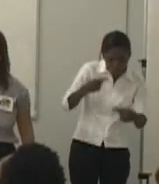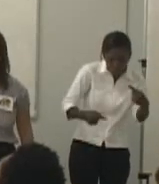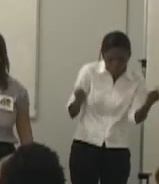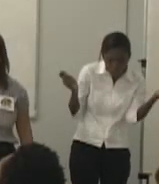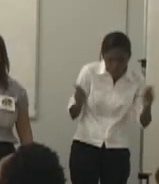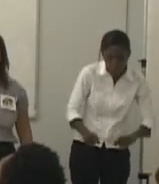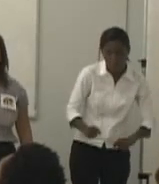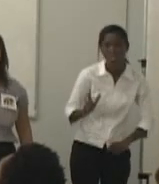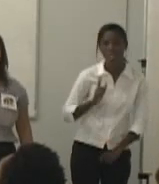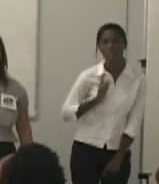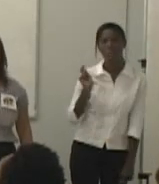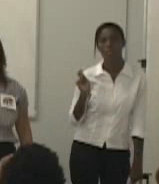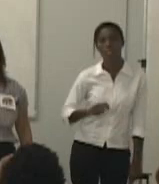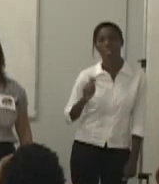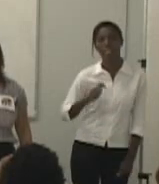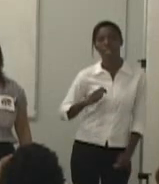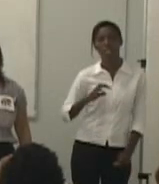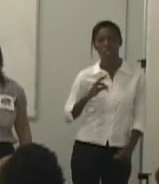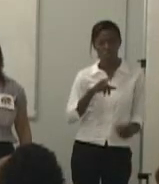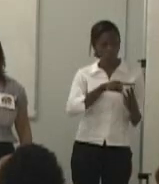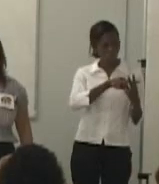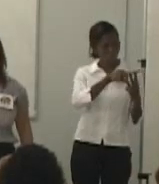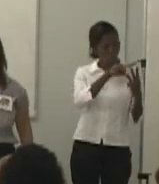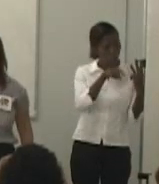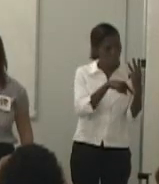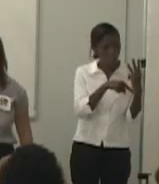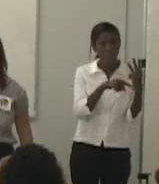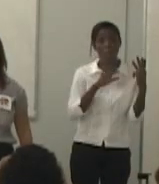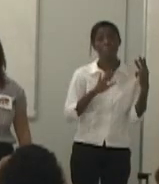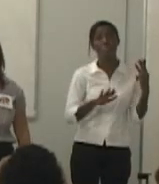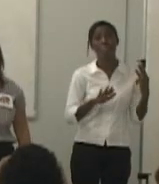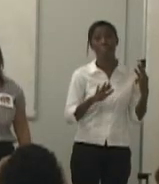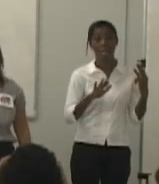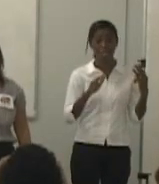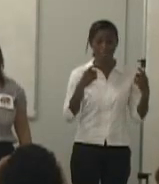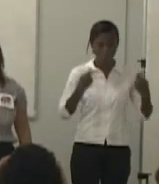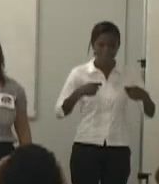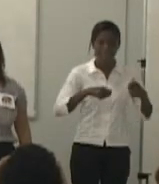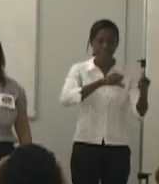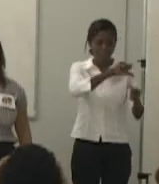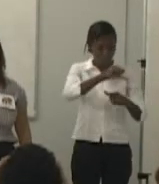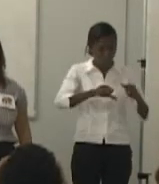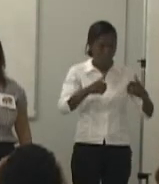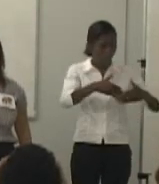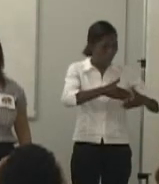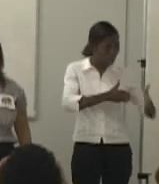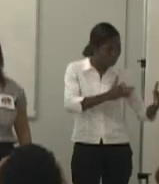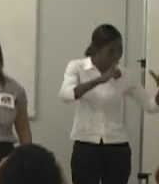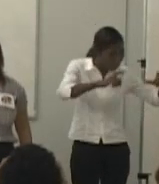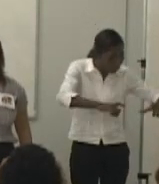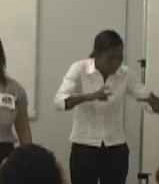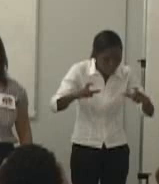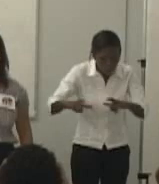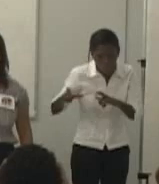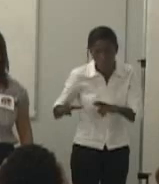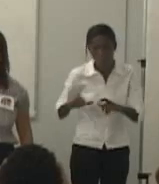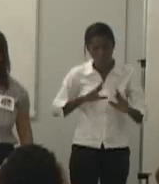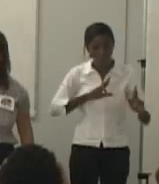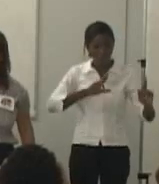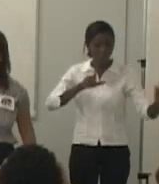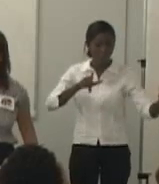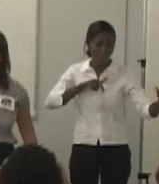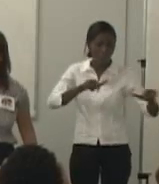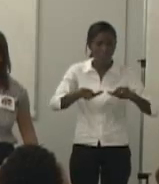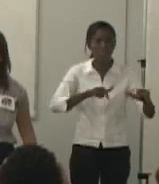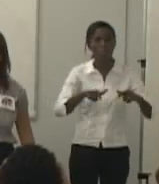humana está nos três segmentos mas a infraestrutura precisa mudar e nós precisamos avançar para ampliar as nossas